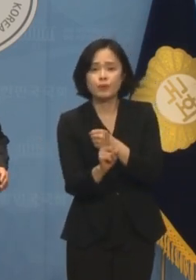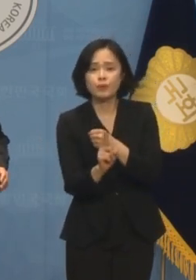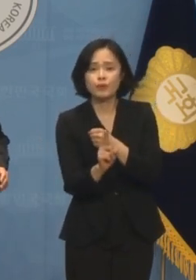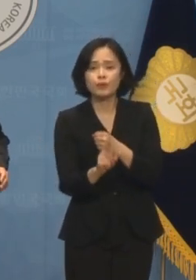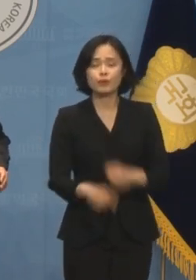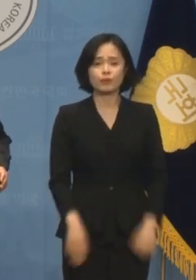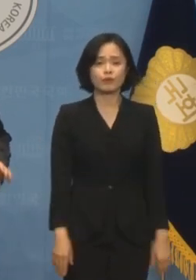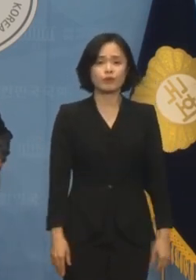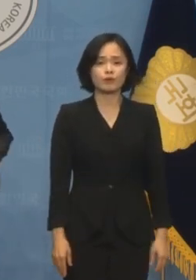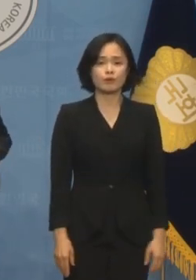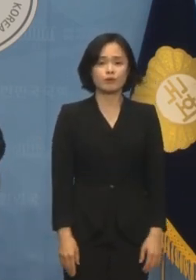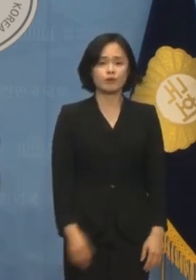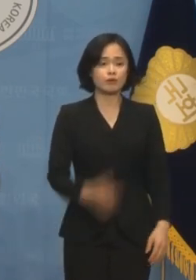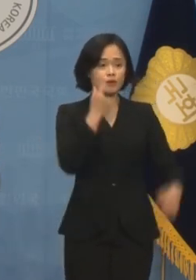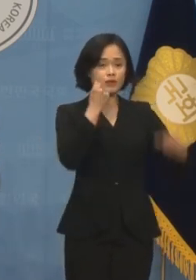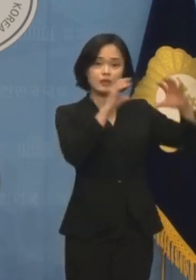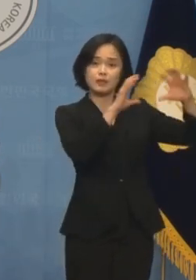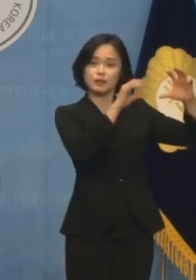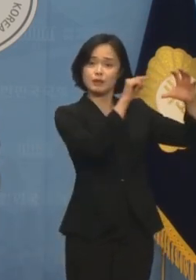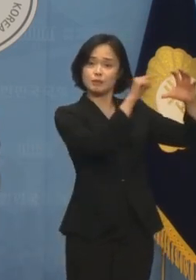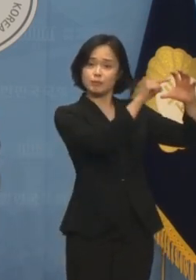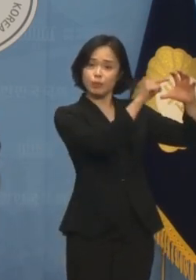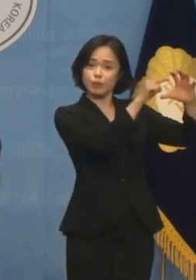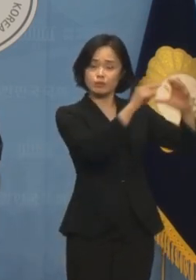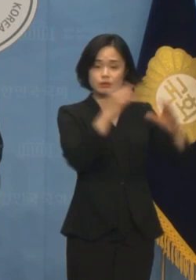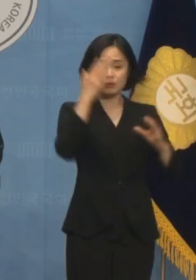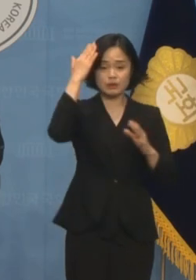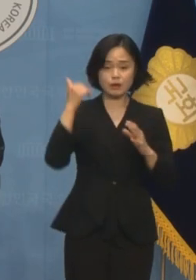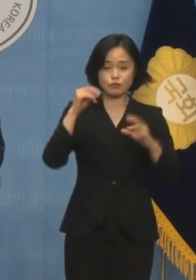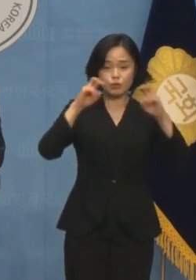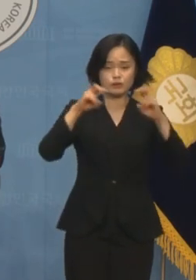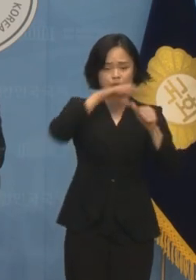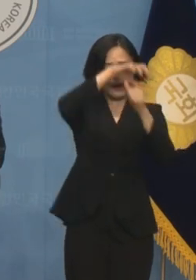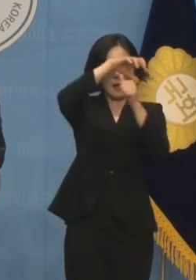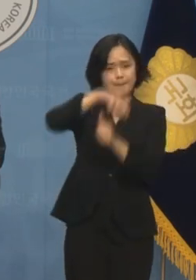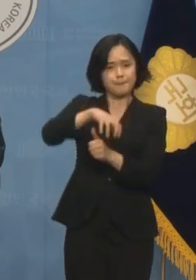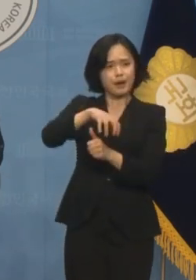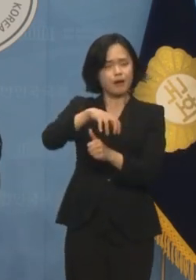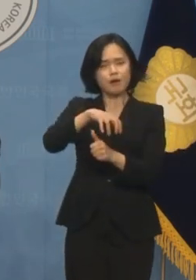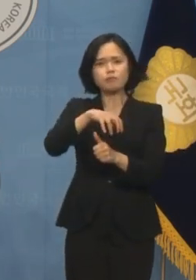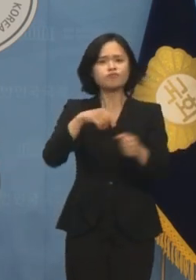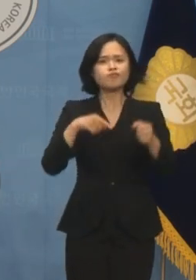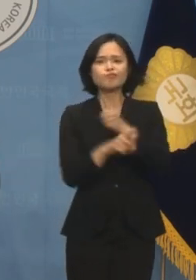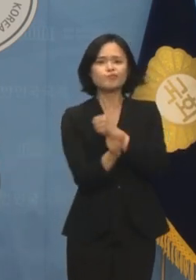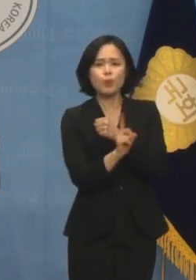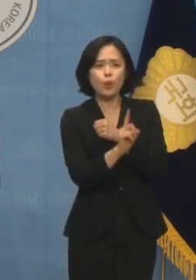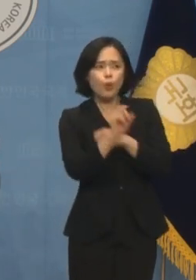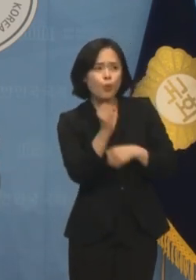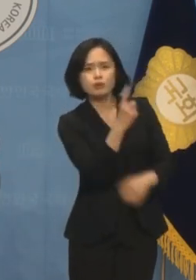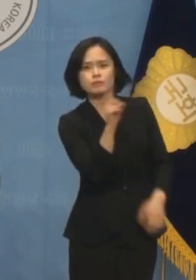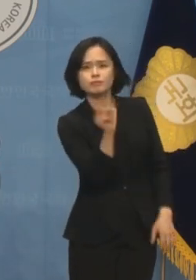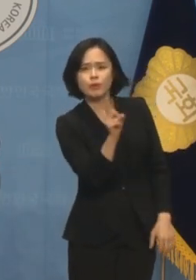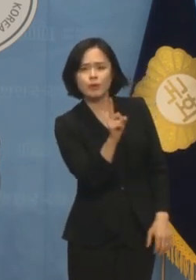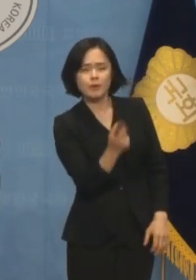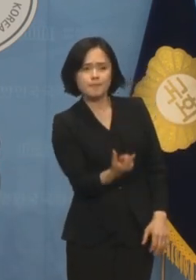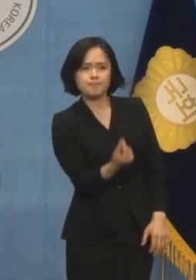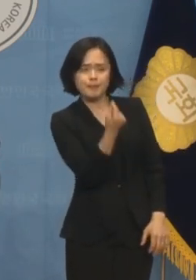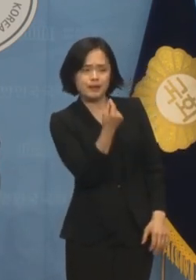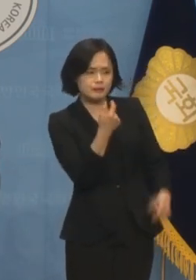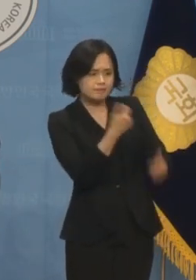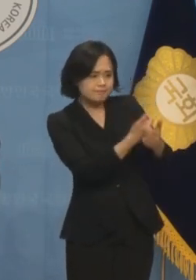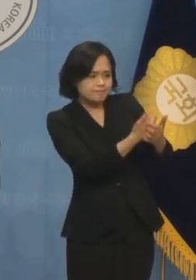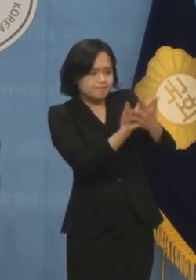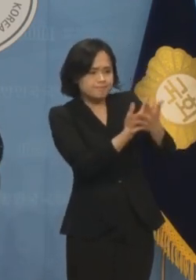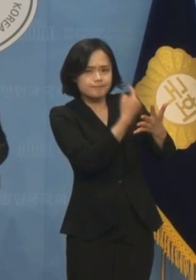해외 기업을 이렇게까지 동시에 압박하는 이유가 무엇인지 그 원인과 배경을 신속히 파악해서